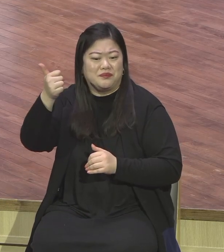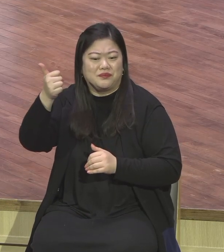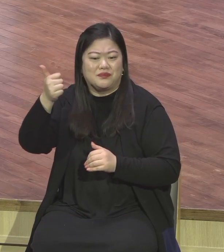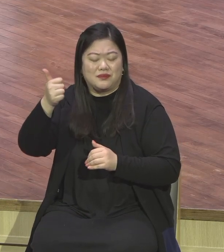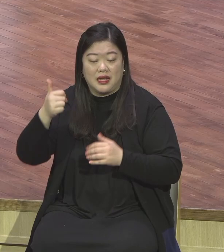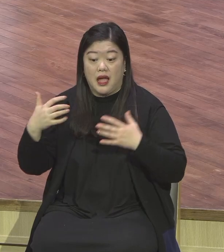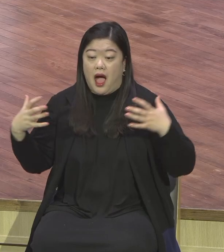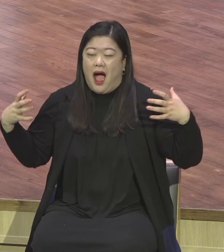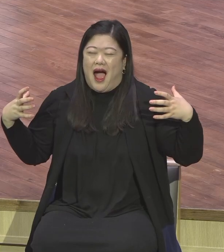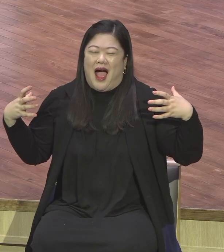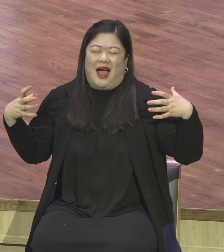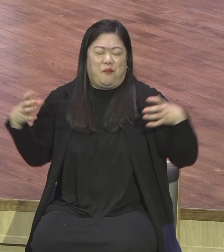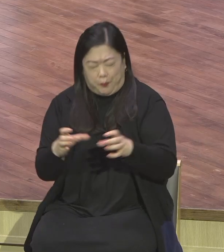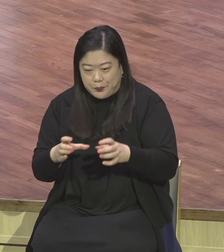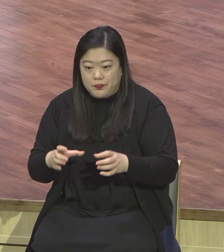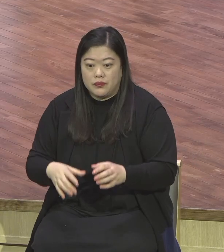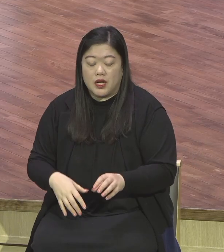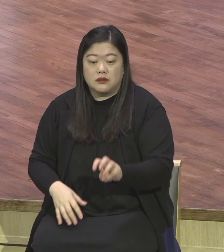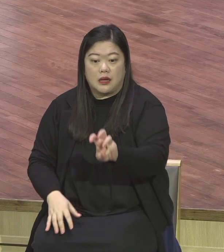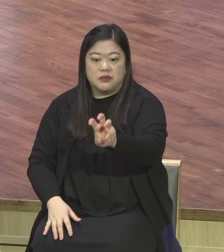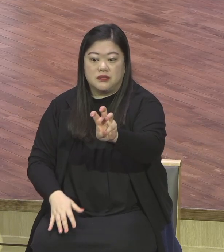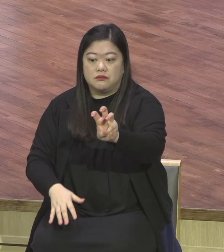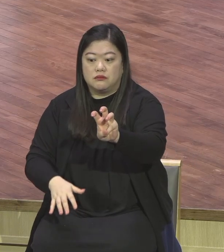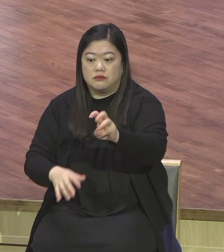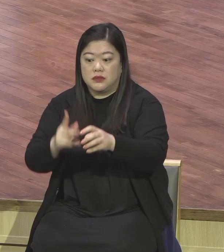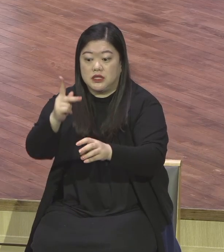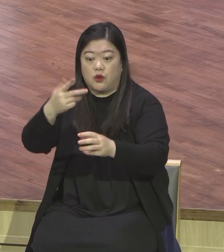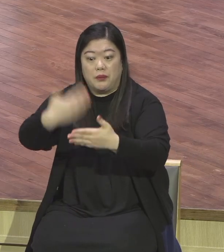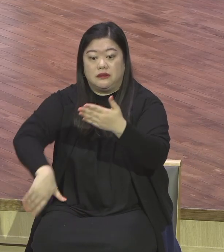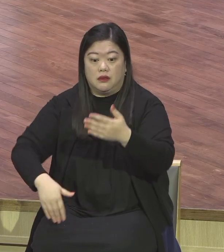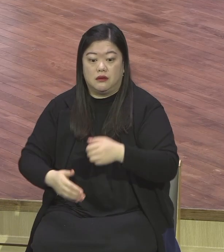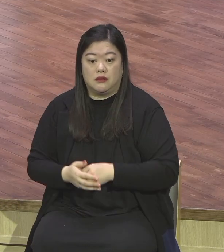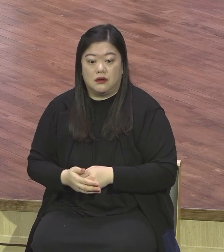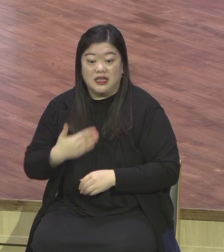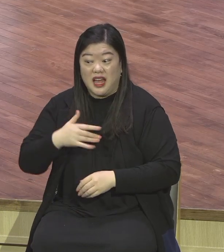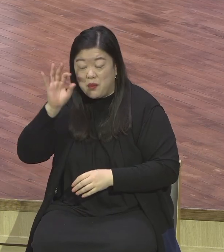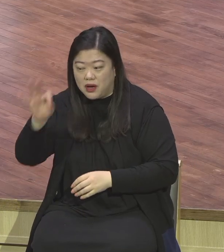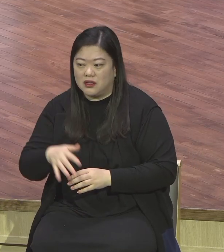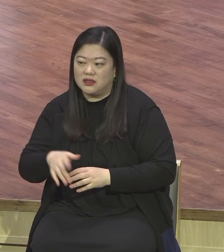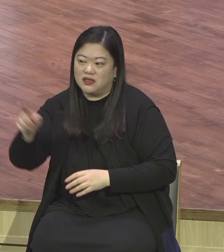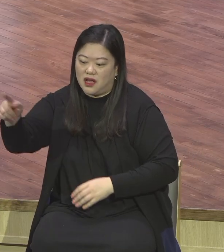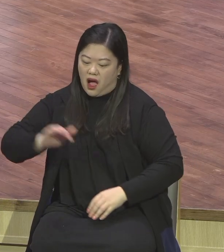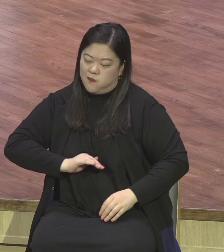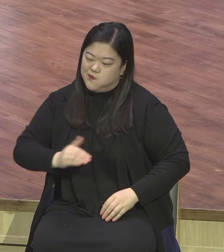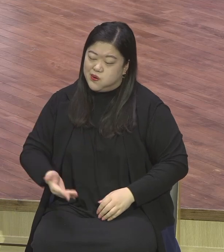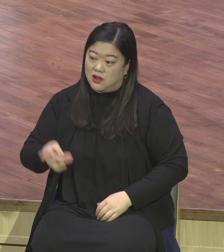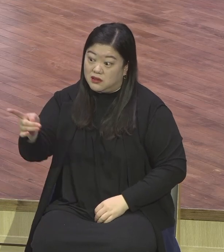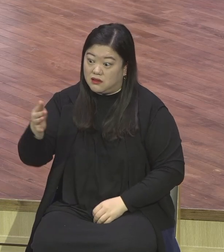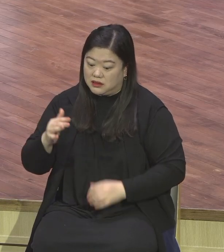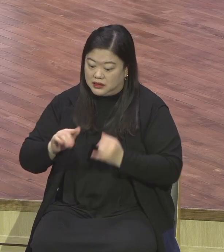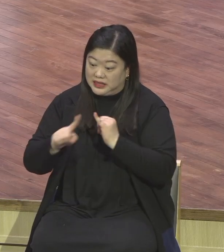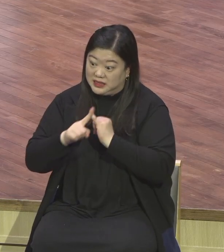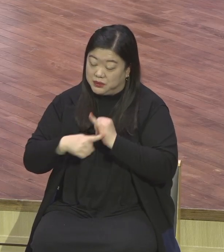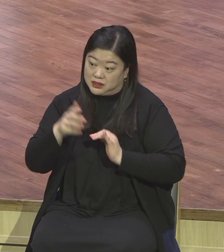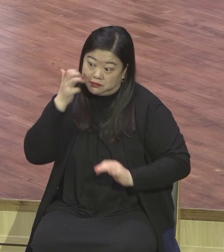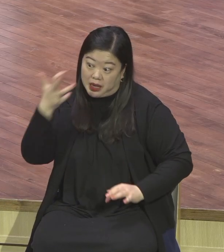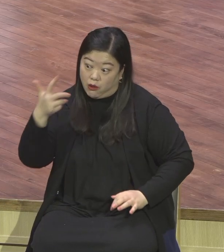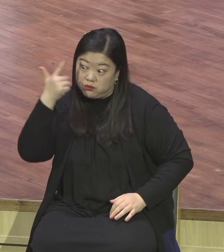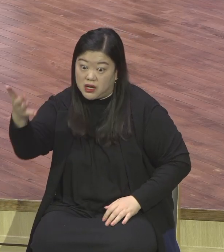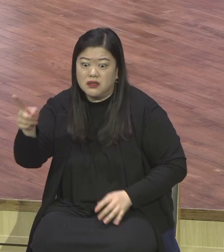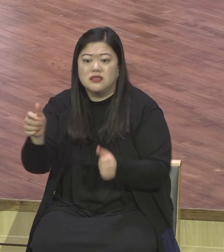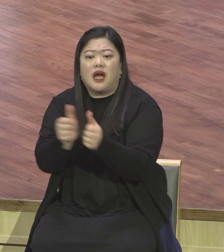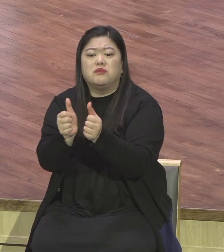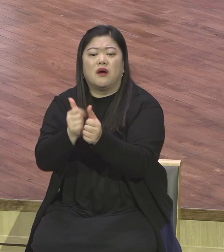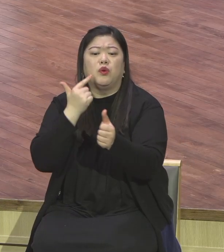말 안 하겠습니다마는 자네는 볼 때마다 임신 8개월이네 내가 이랬어요 너는 임신 8개월이야 배가